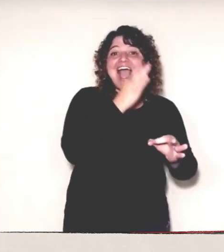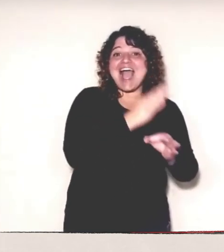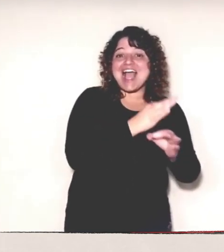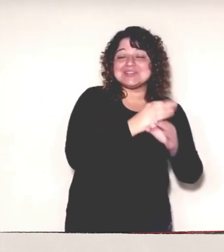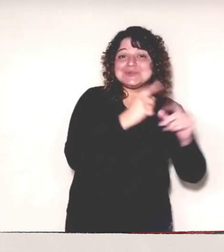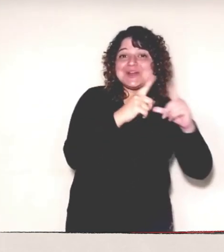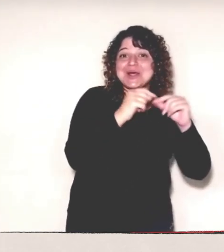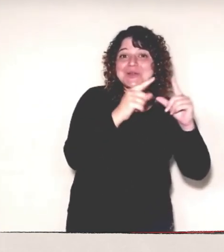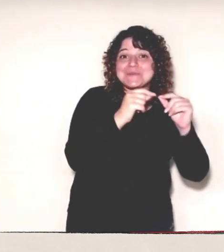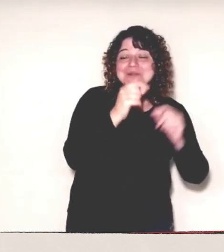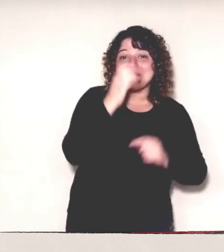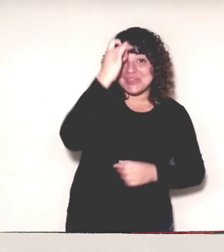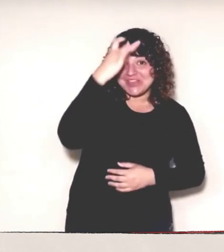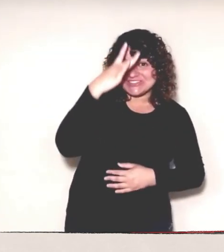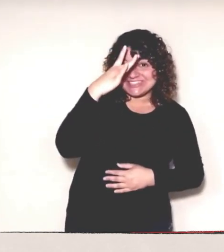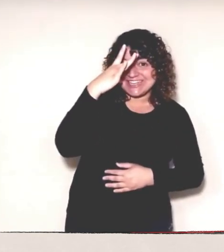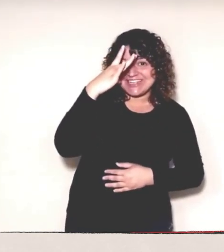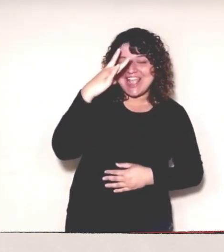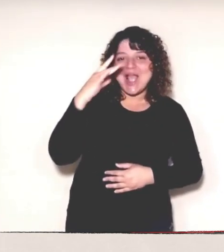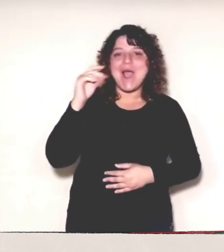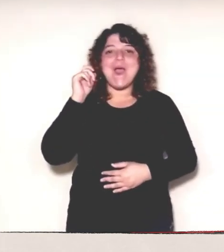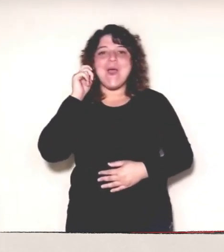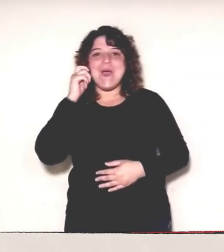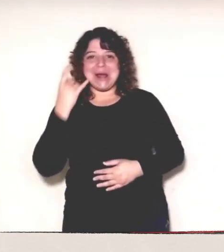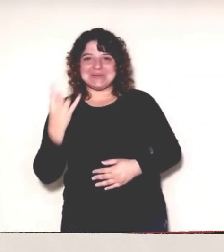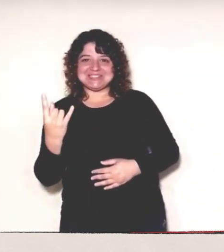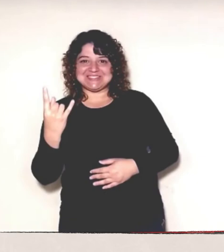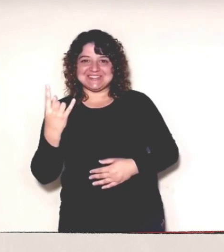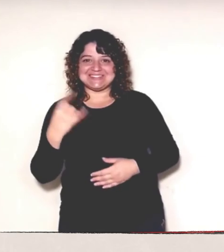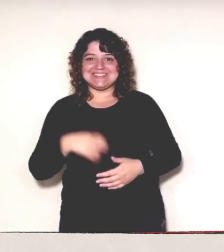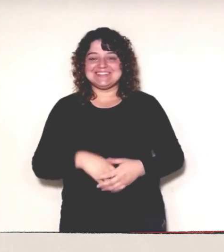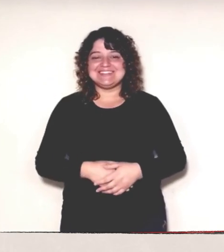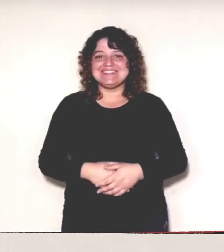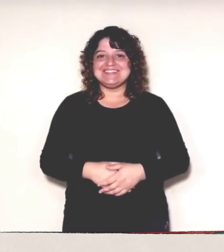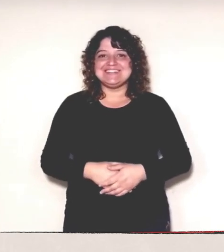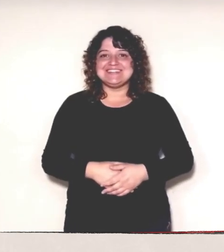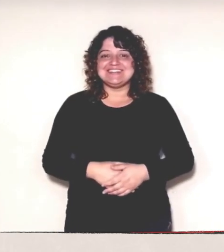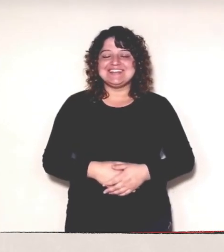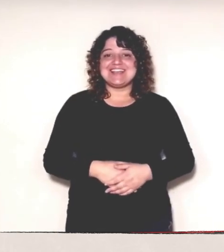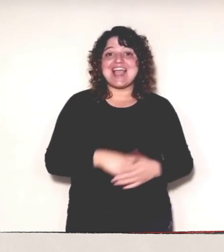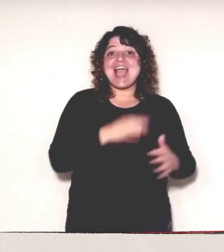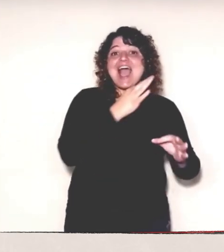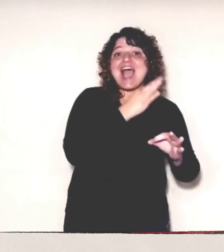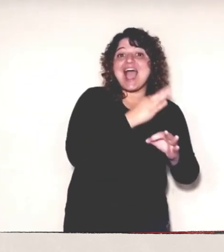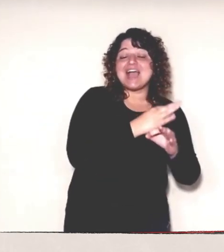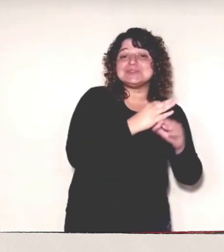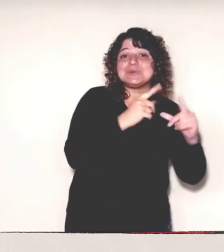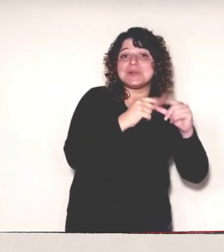Concordia. La escuela número 12 en Gualeguaychú.